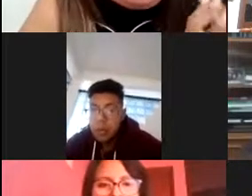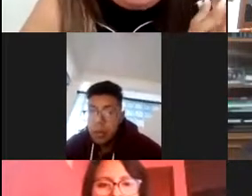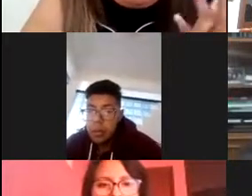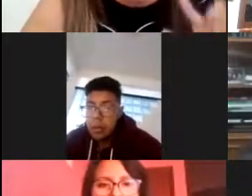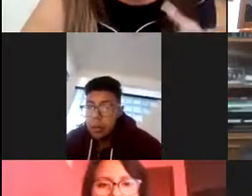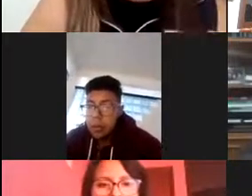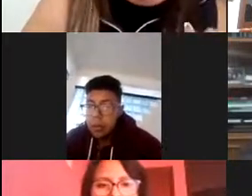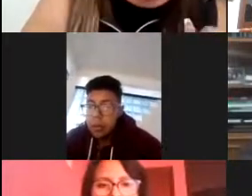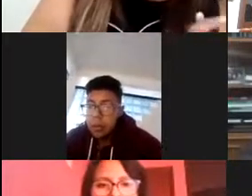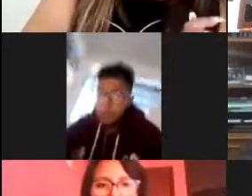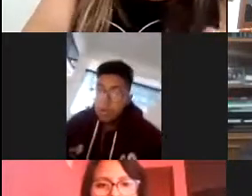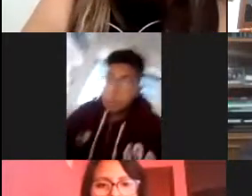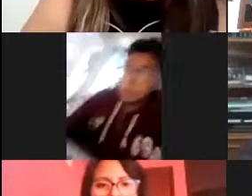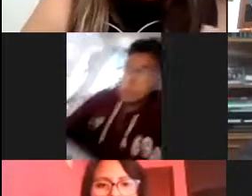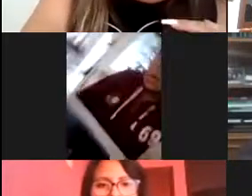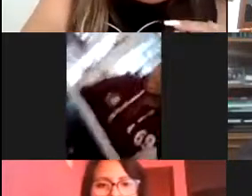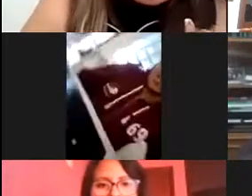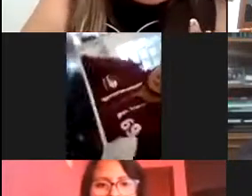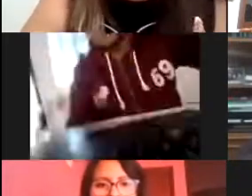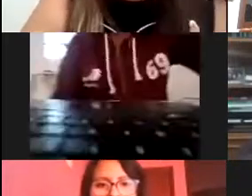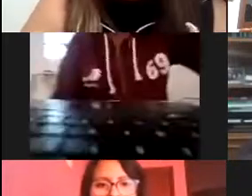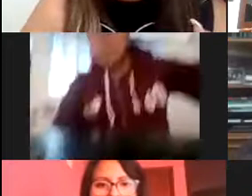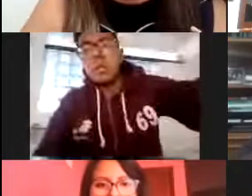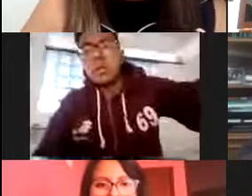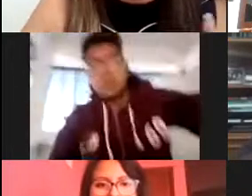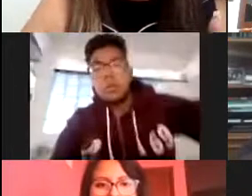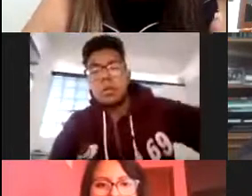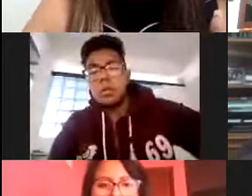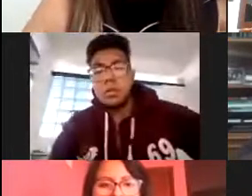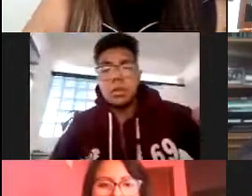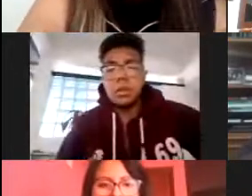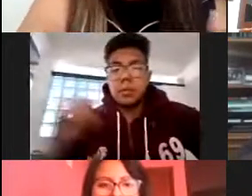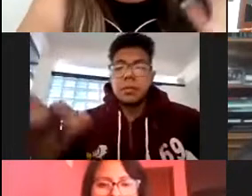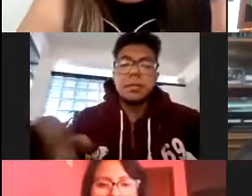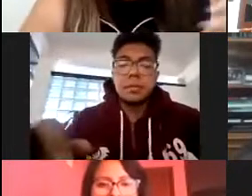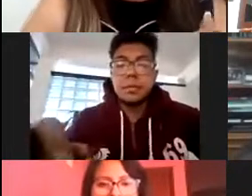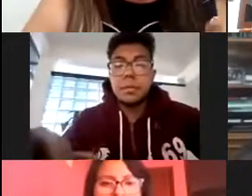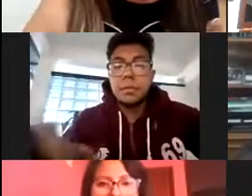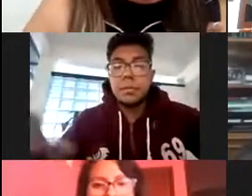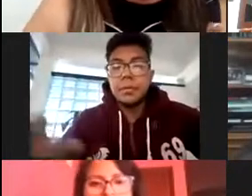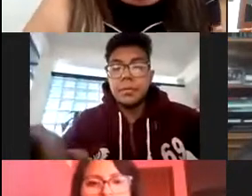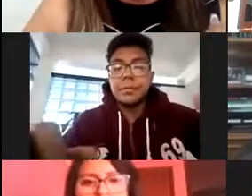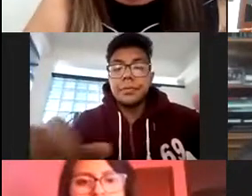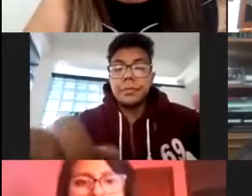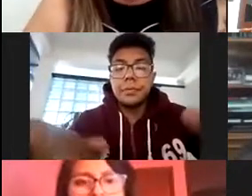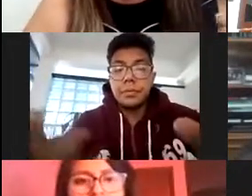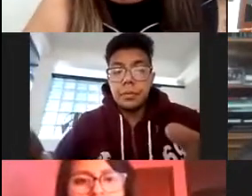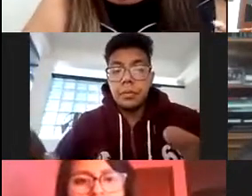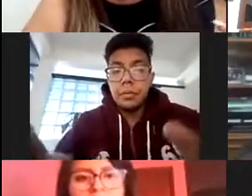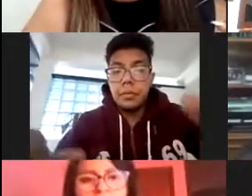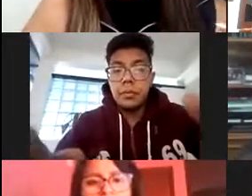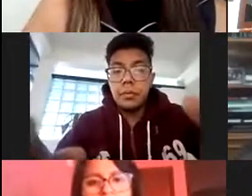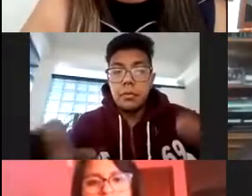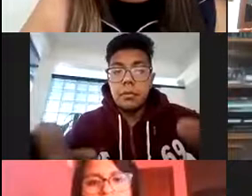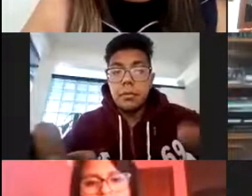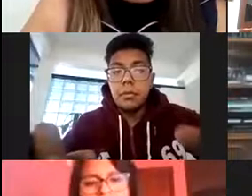nuestro idioma, ¿qué preguntas hacemos para preguntar el nombre de una persona? ¿Cómo les preguntamos su